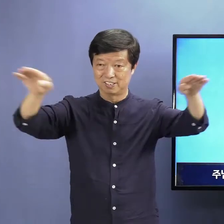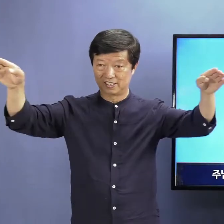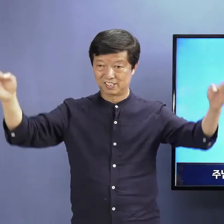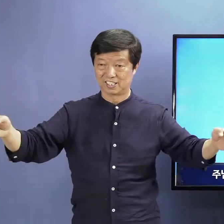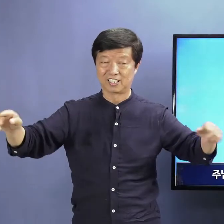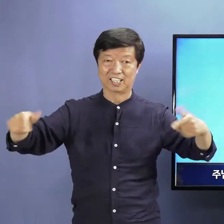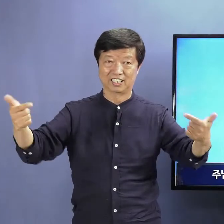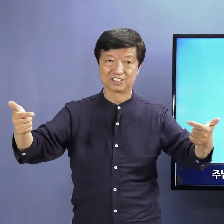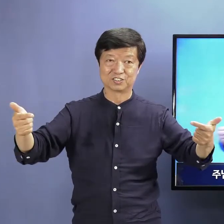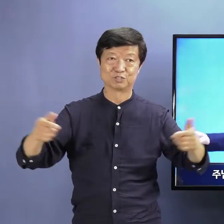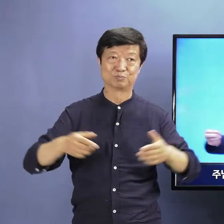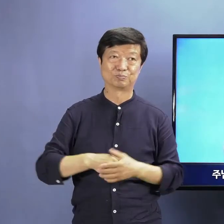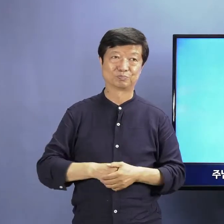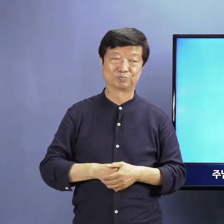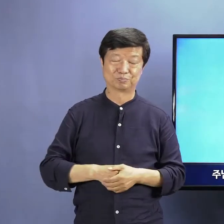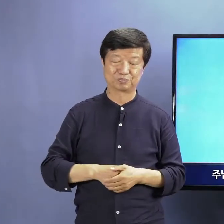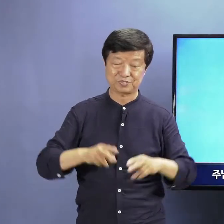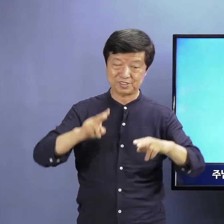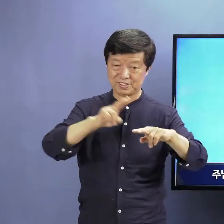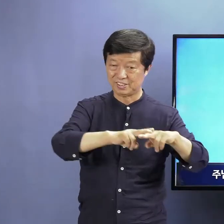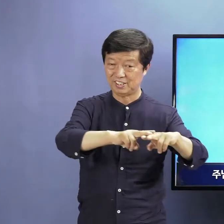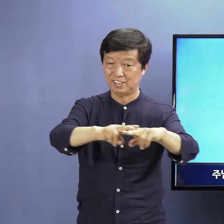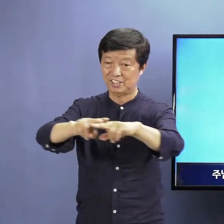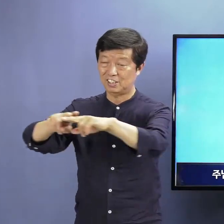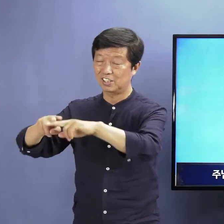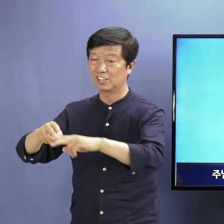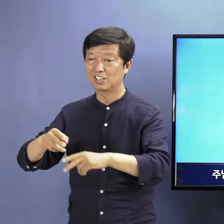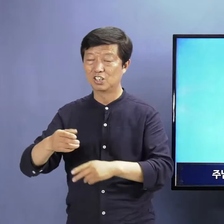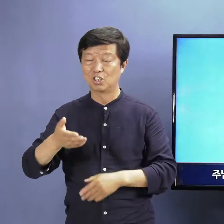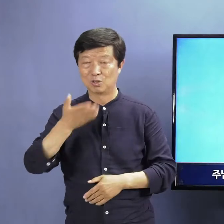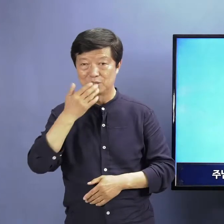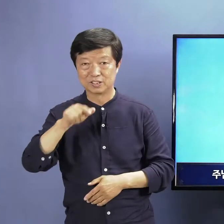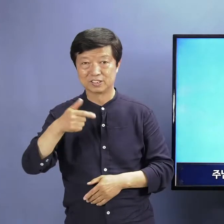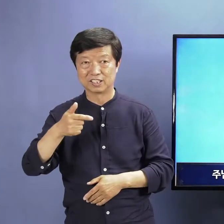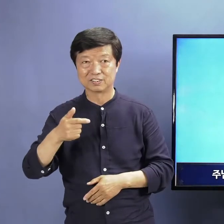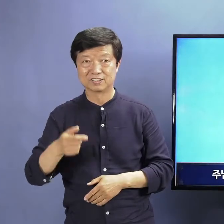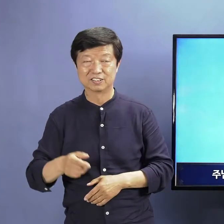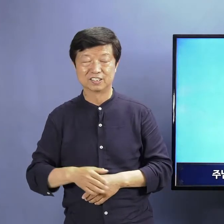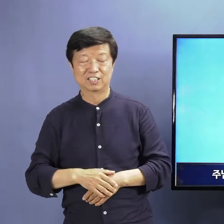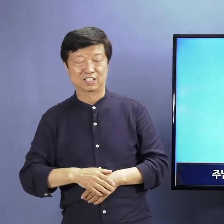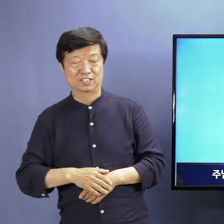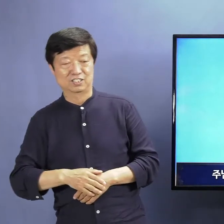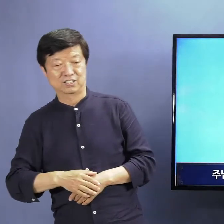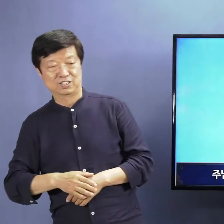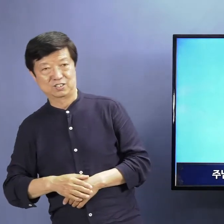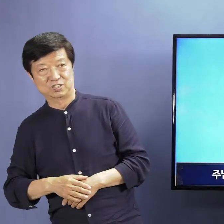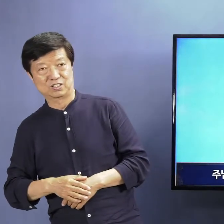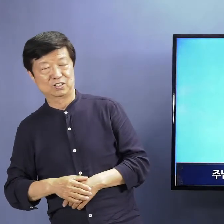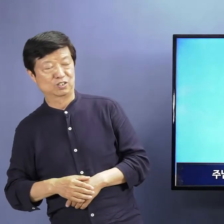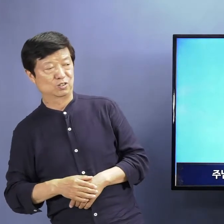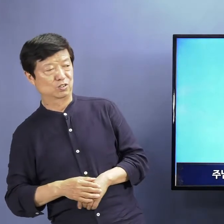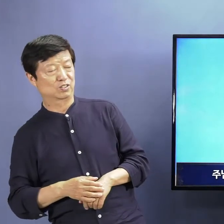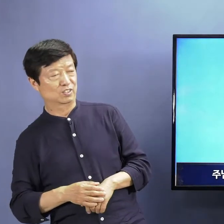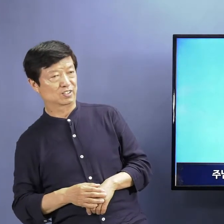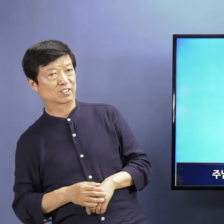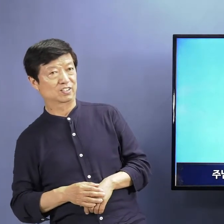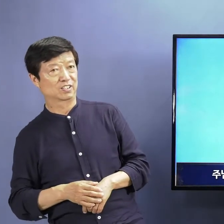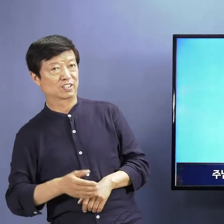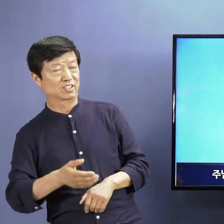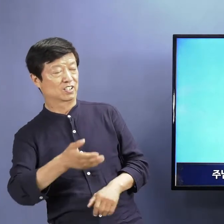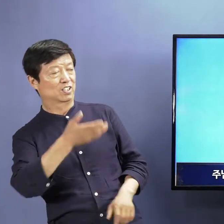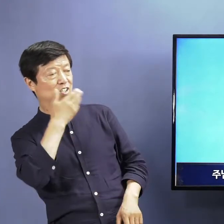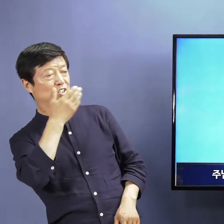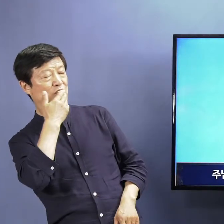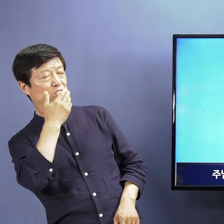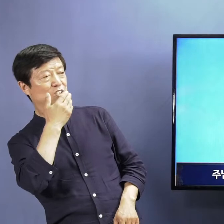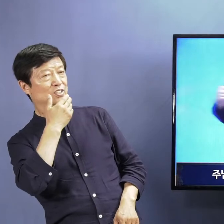이렇게 앉아서 먹는 게 아니라 이렇게 한쪽 기대고 이렇게 누워서 한쪽 손을 먹는,